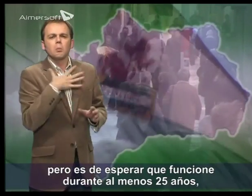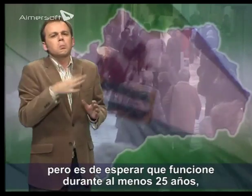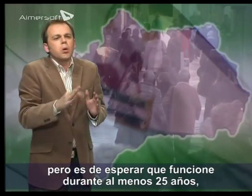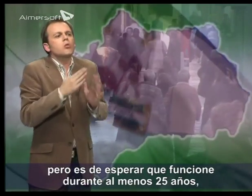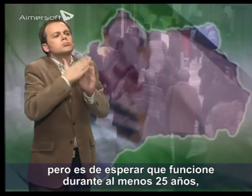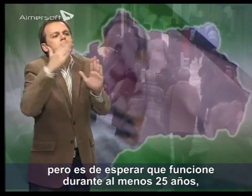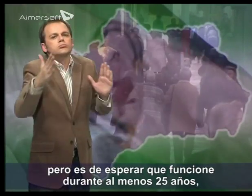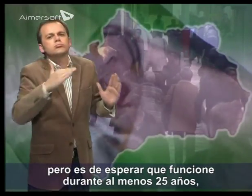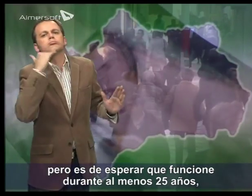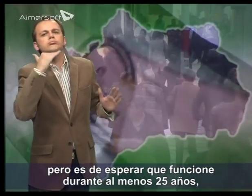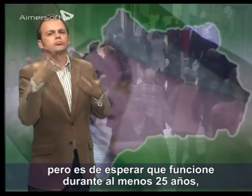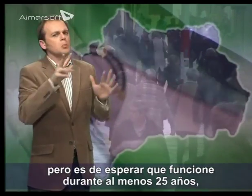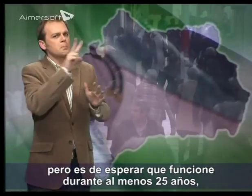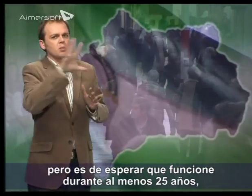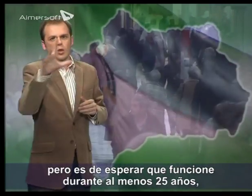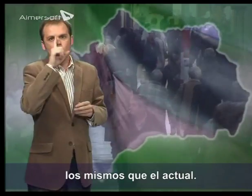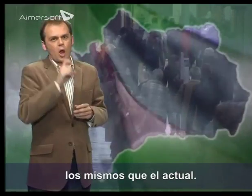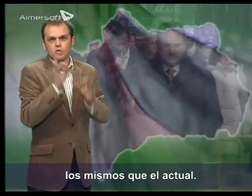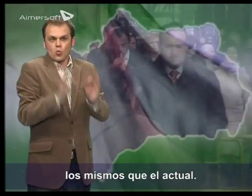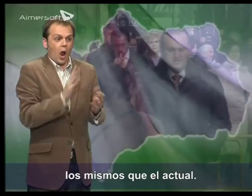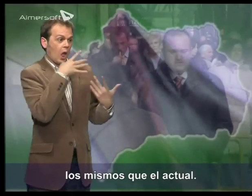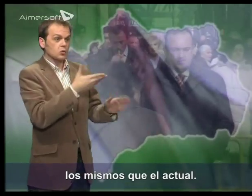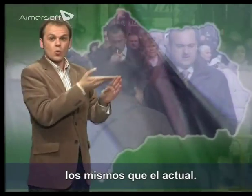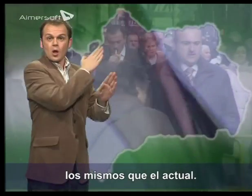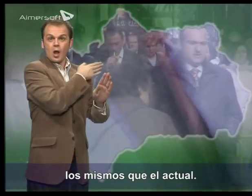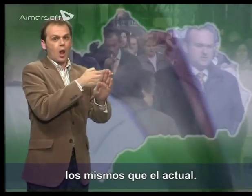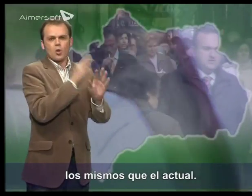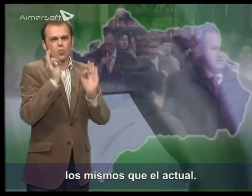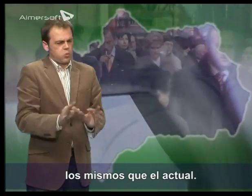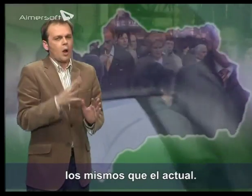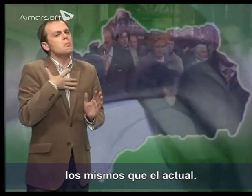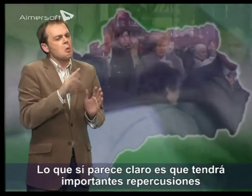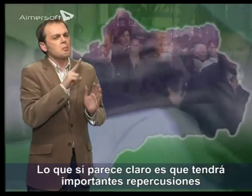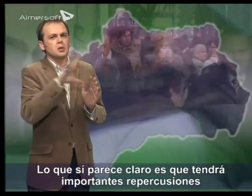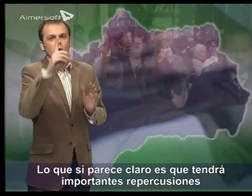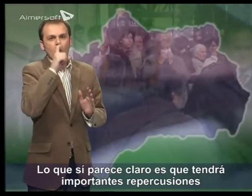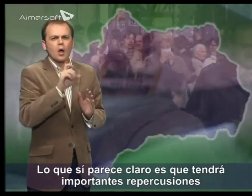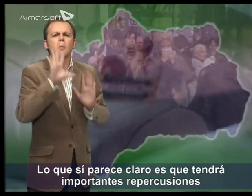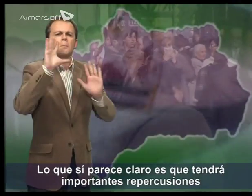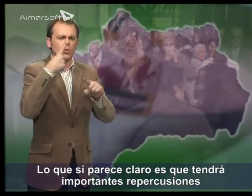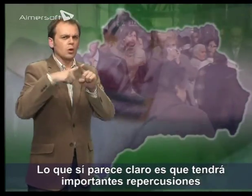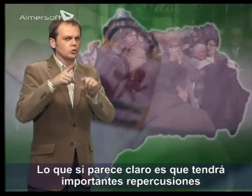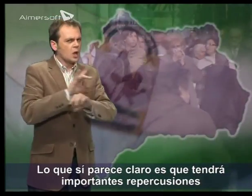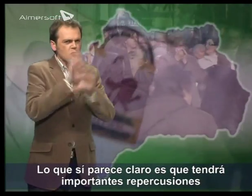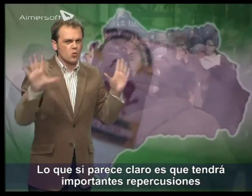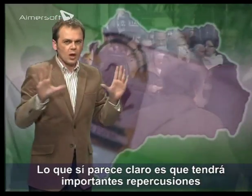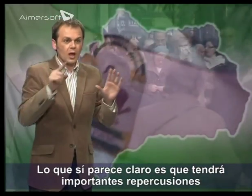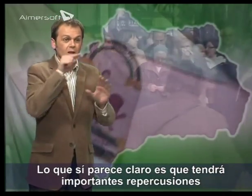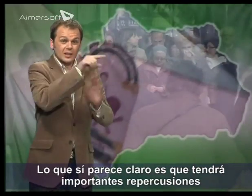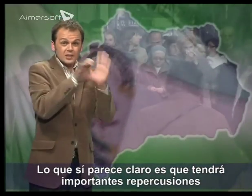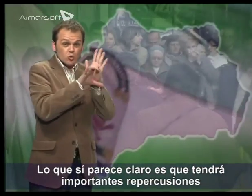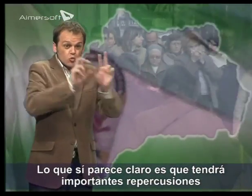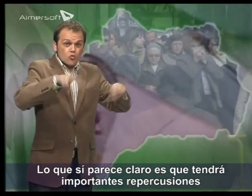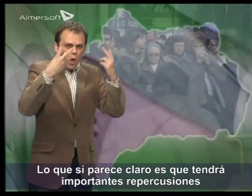funcione durante al menos 25 años, los mismos que el actual. Lo que sí parece claro es que tendrá